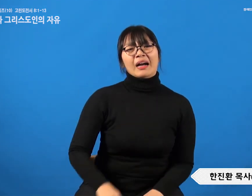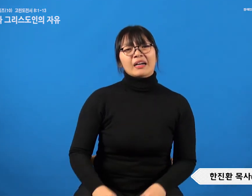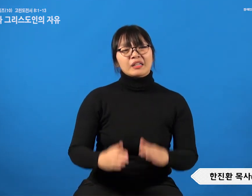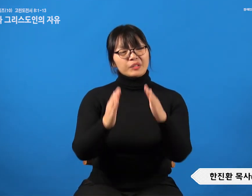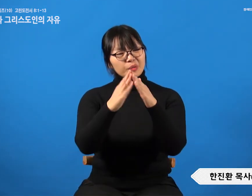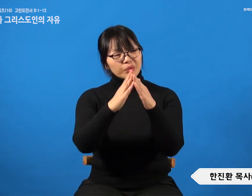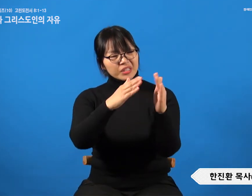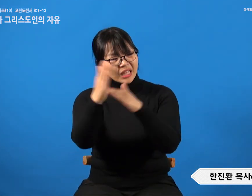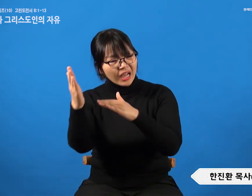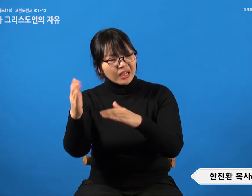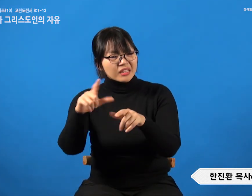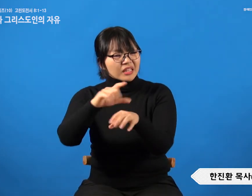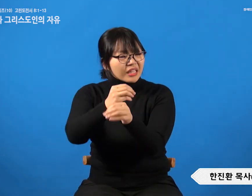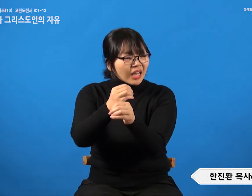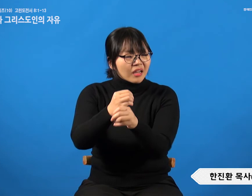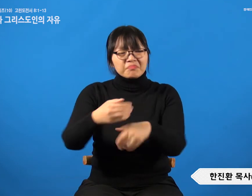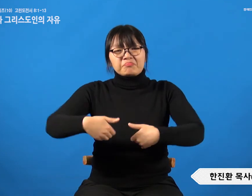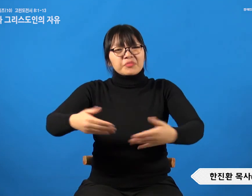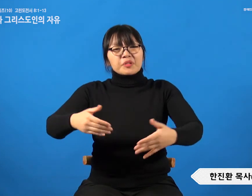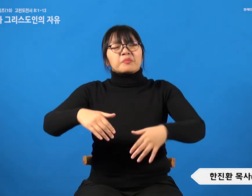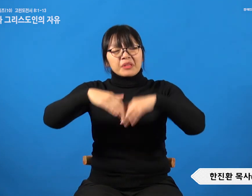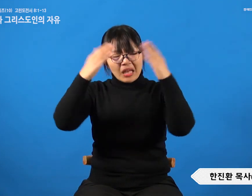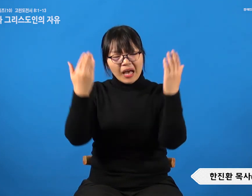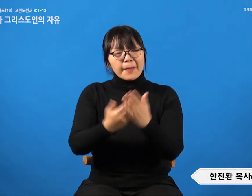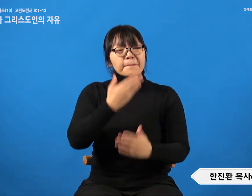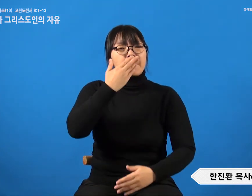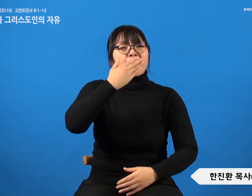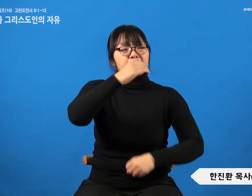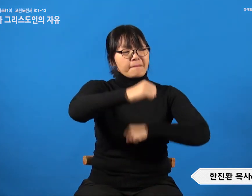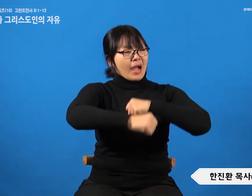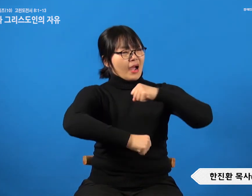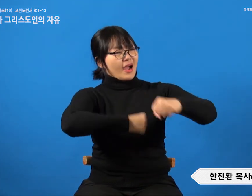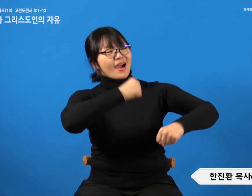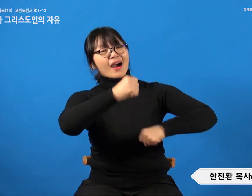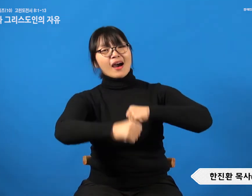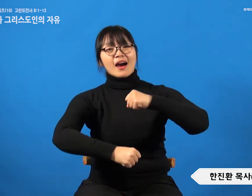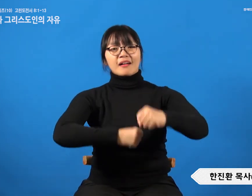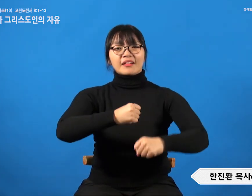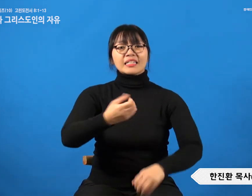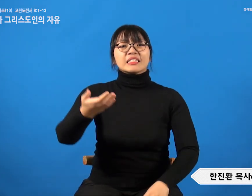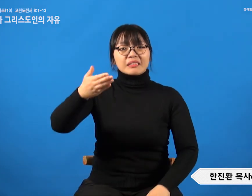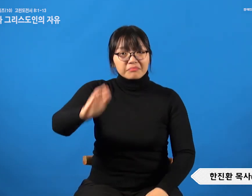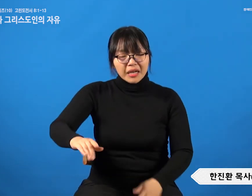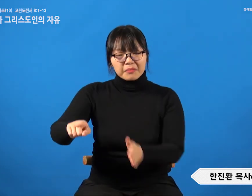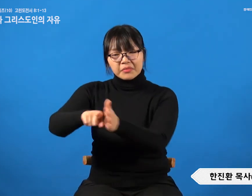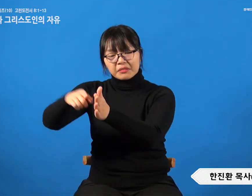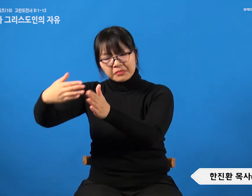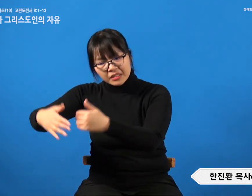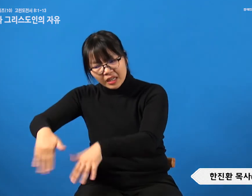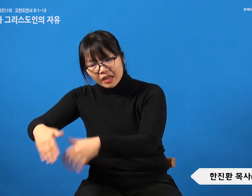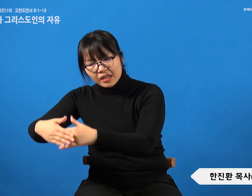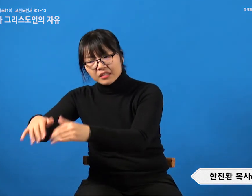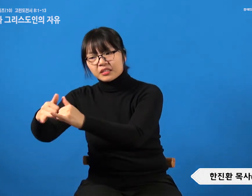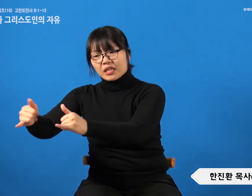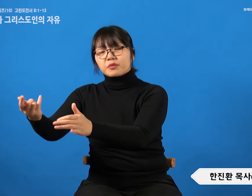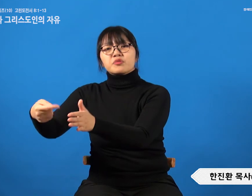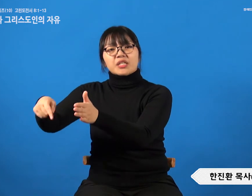나는 정말 자유인이지만은 그러나 믿음이 약한 자를 위해서 필요하다면 그것도 좀 유보할 수 있어야